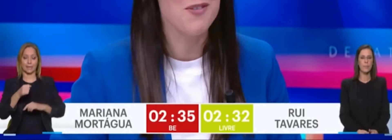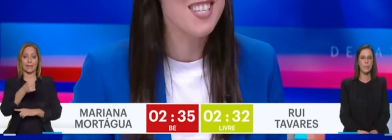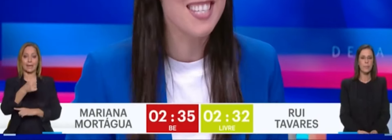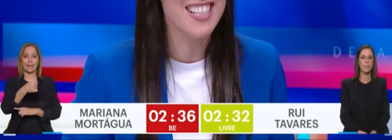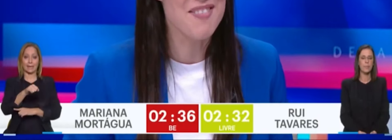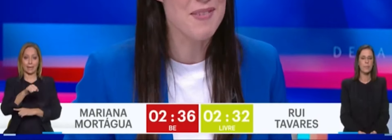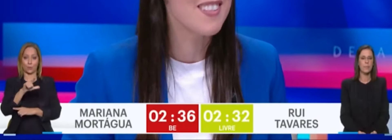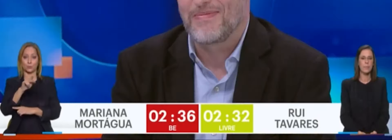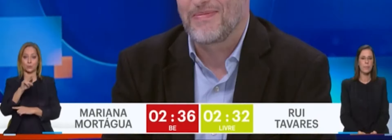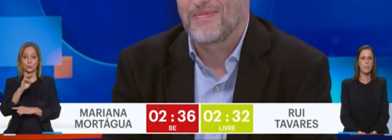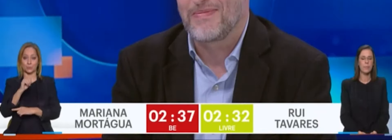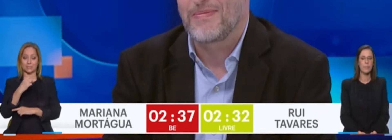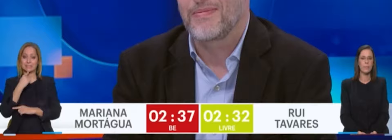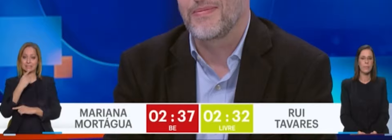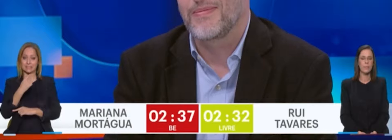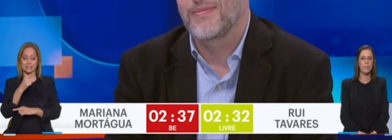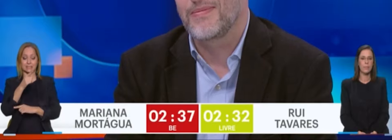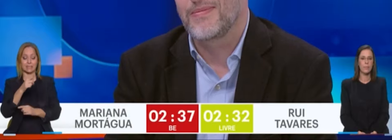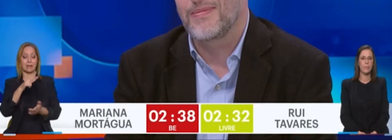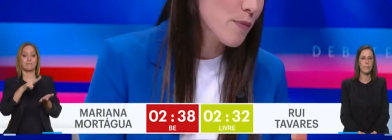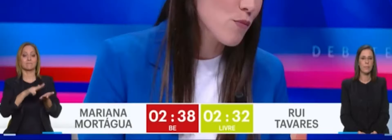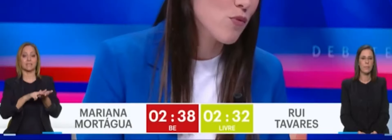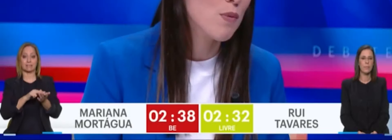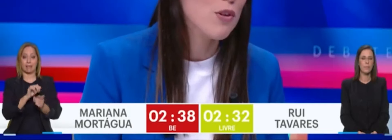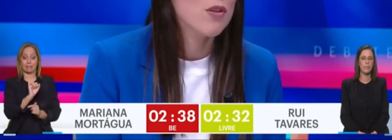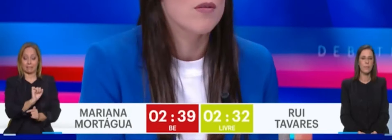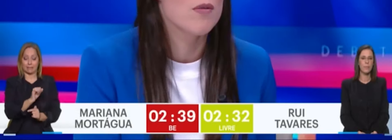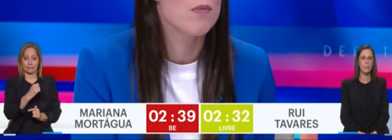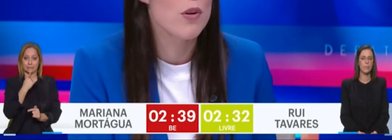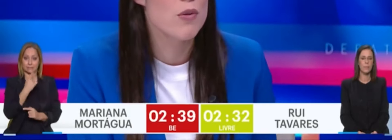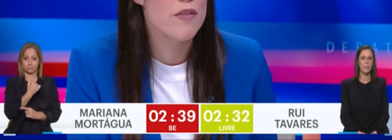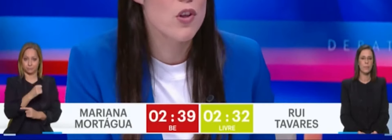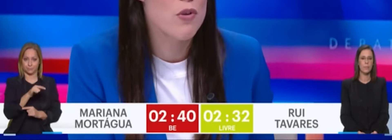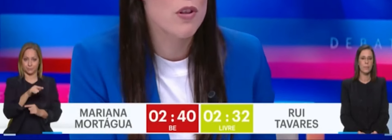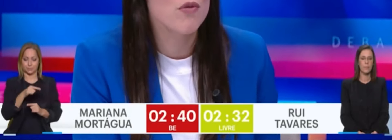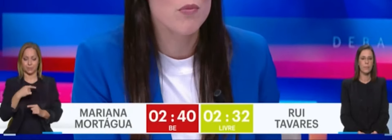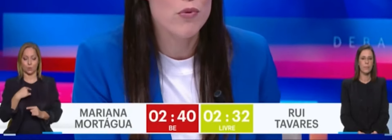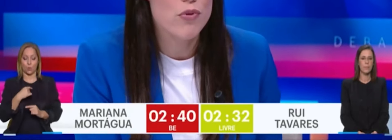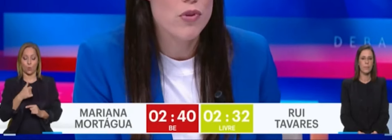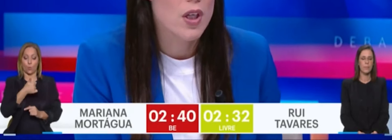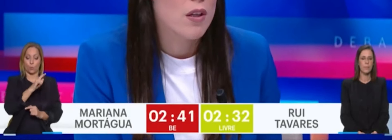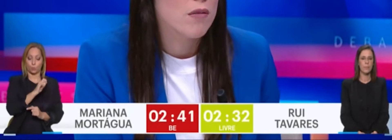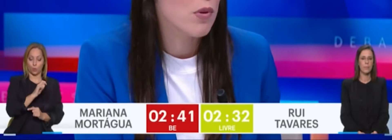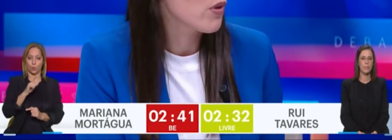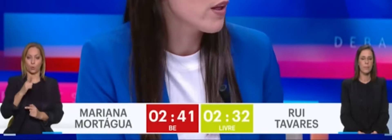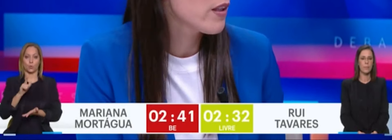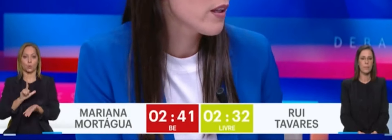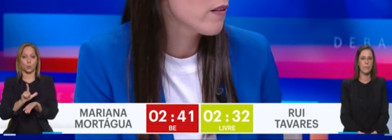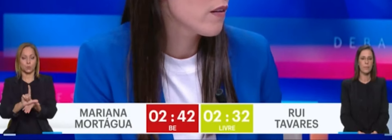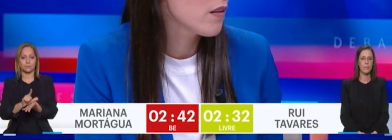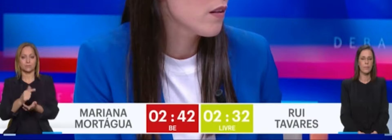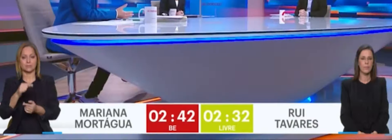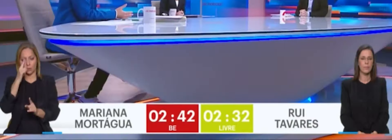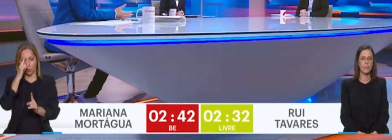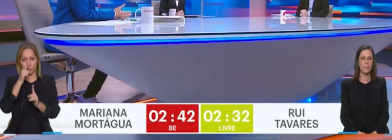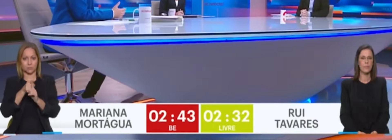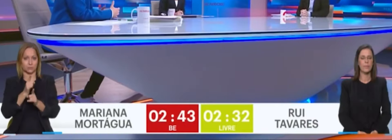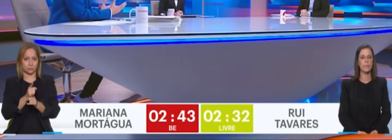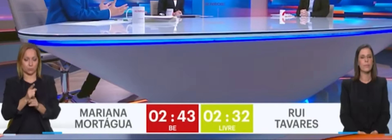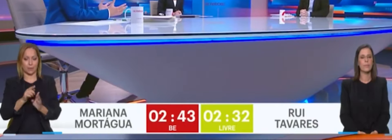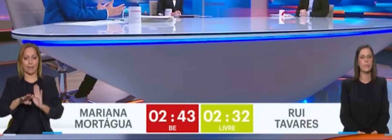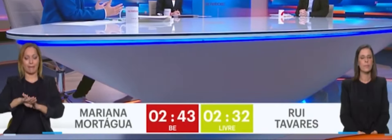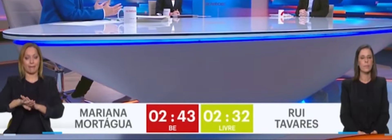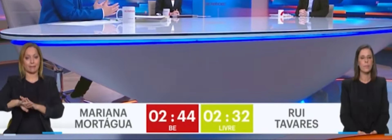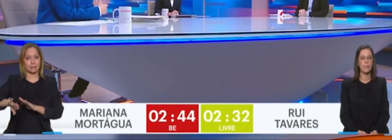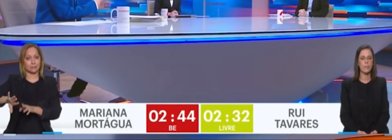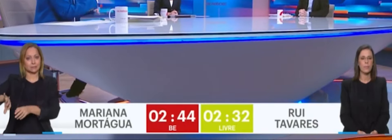Montenegro e certamente e sobre a sua validade temos Eu acho que o Bloc livre tem objetivos comuns derrotar a direita e conseguir uma